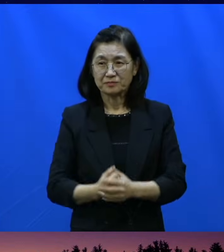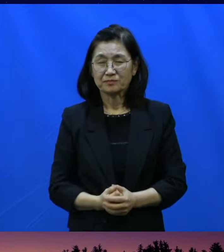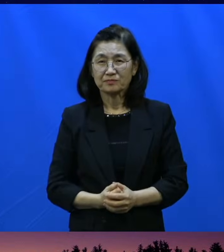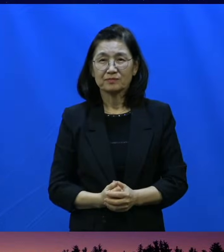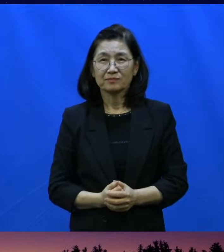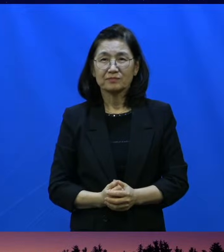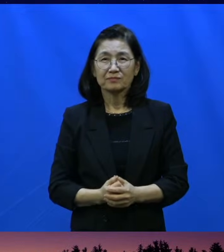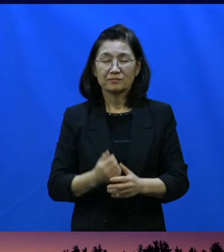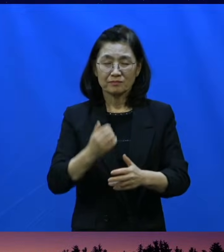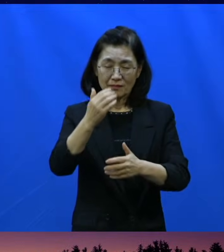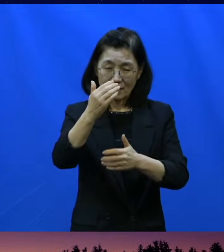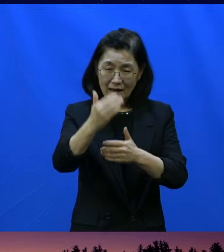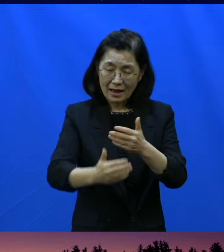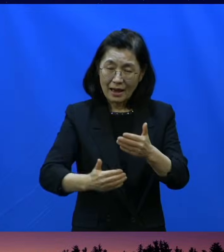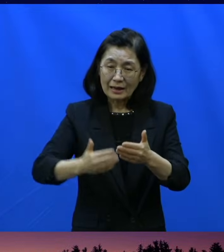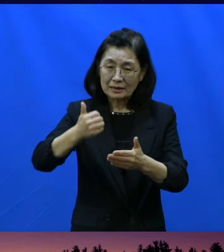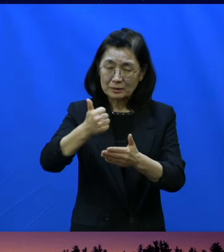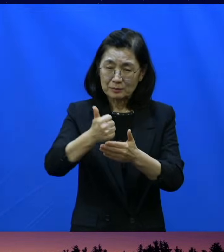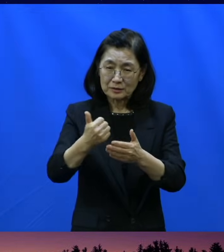하나님은 은혜를 헛되이 막